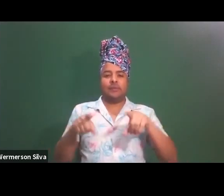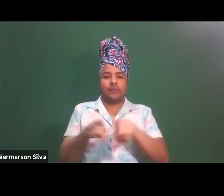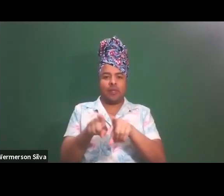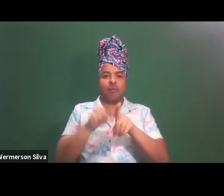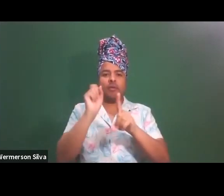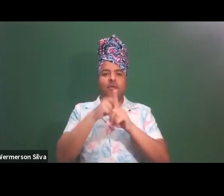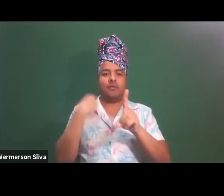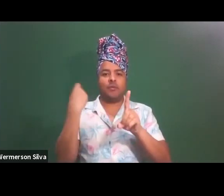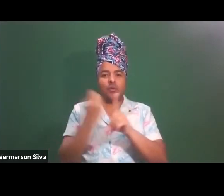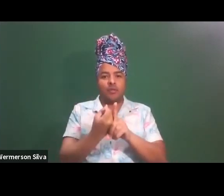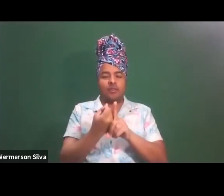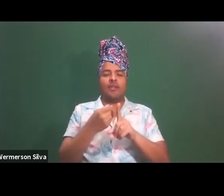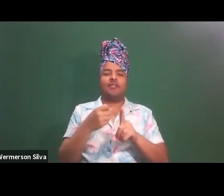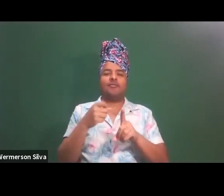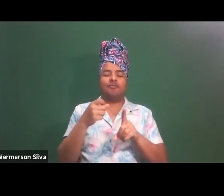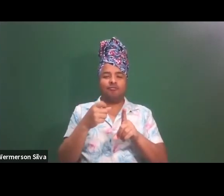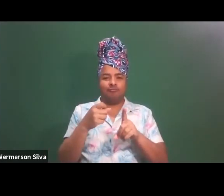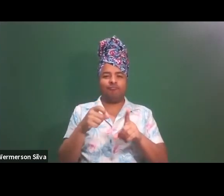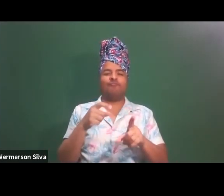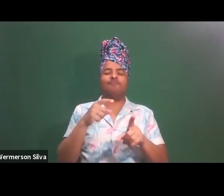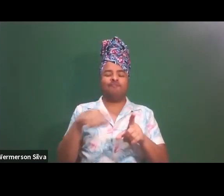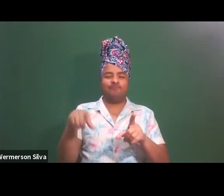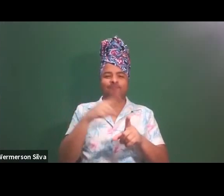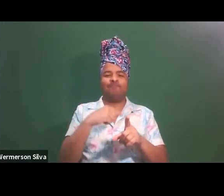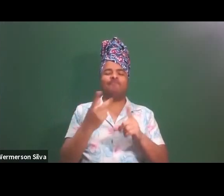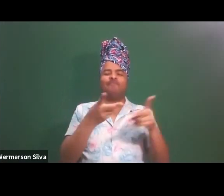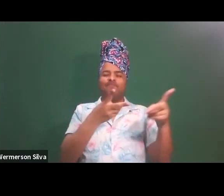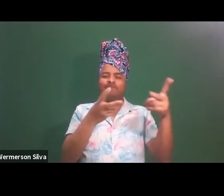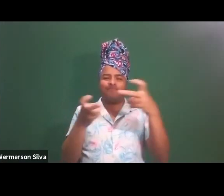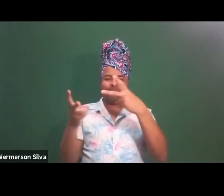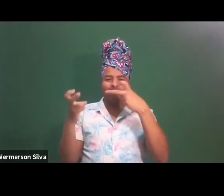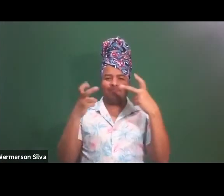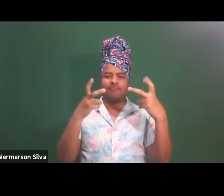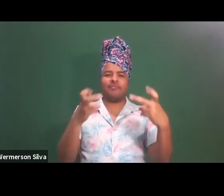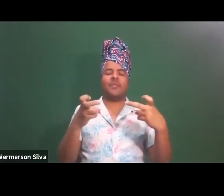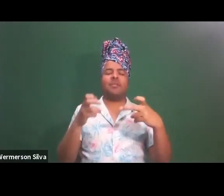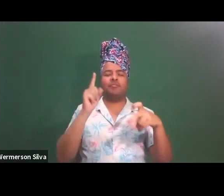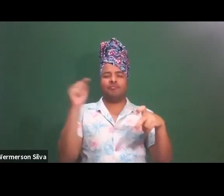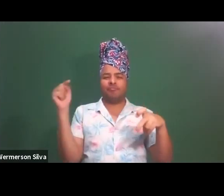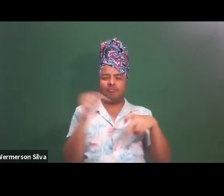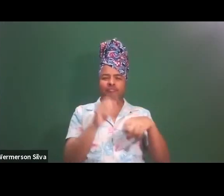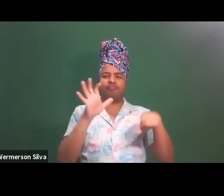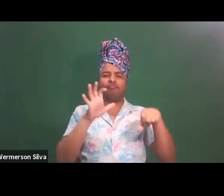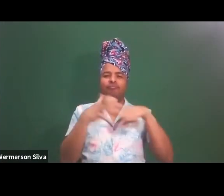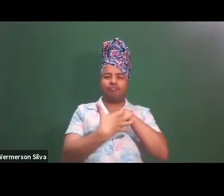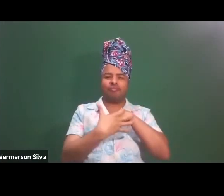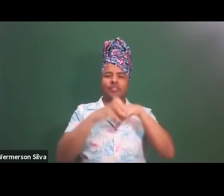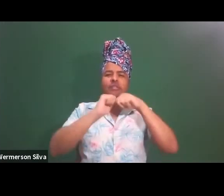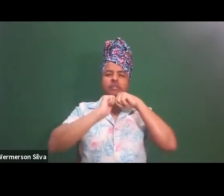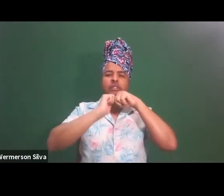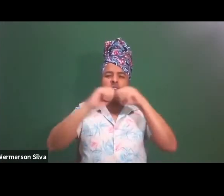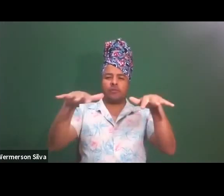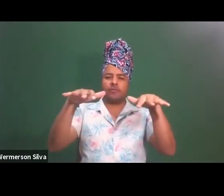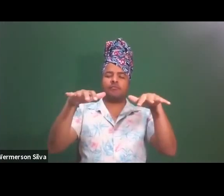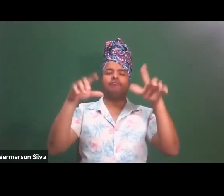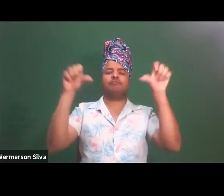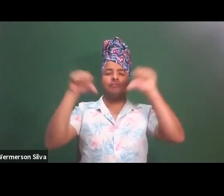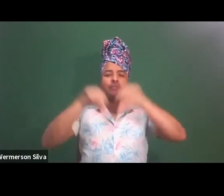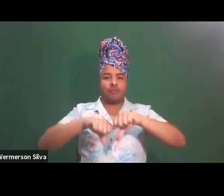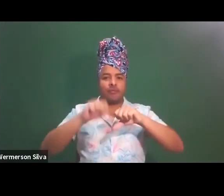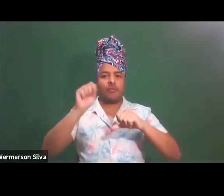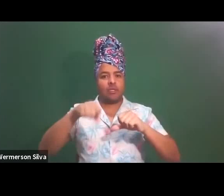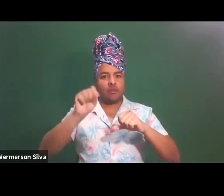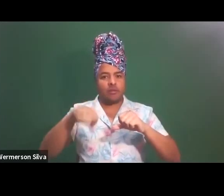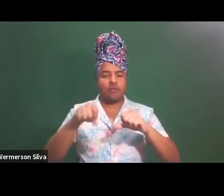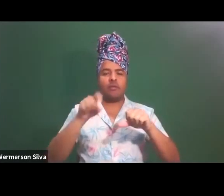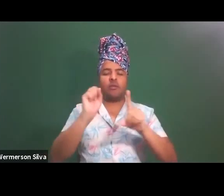sociedade se encontra numa situação de pandemia em todos os aspectos. A